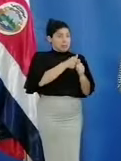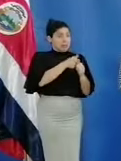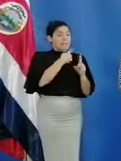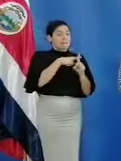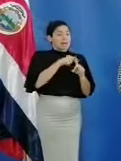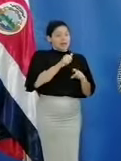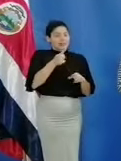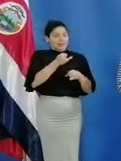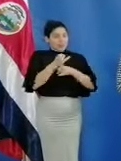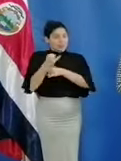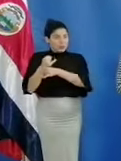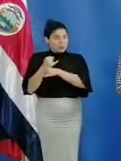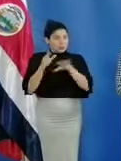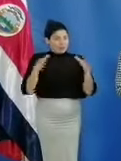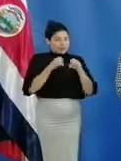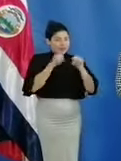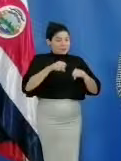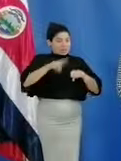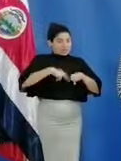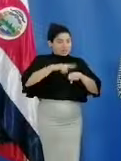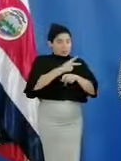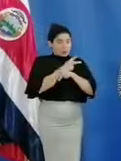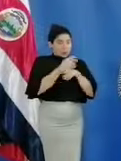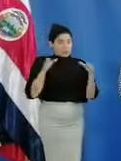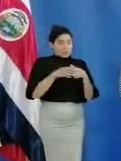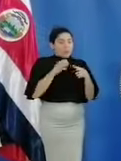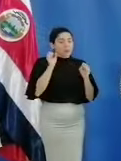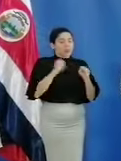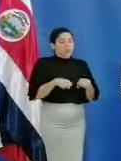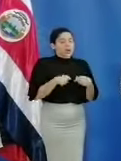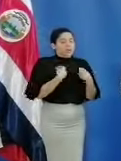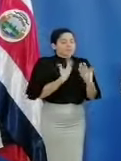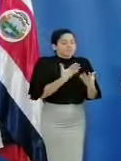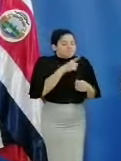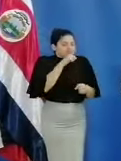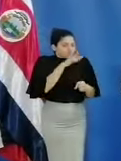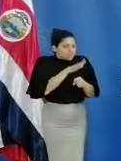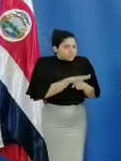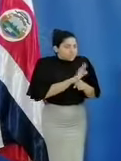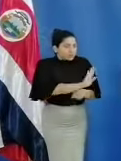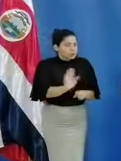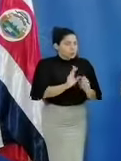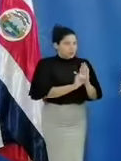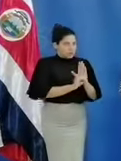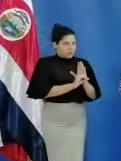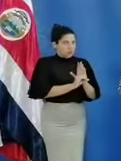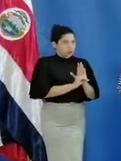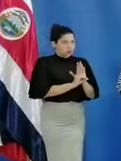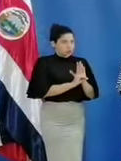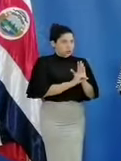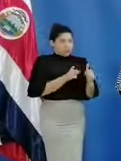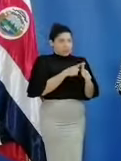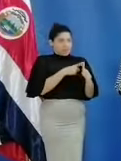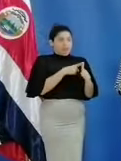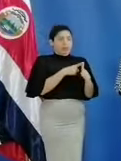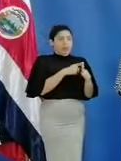las demás instituciones del Sistema Nacional de Protección garantizar el ejercicio de sus derechos. Ese es el